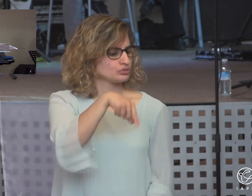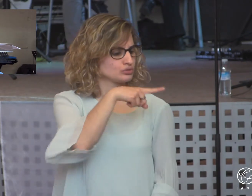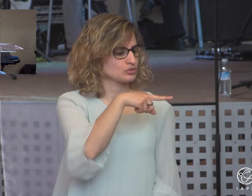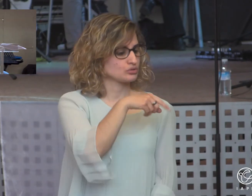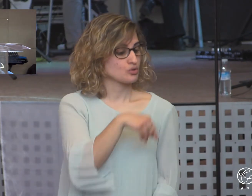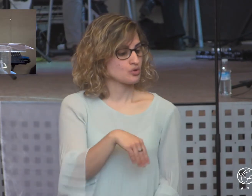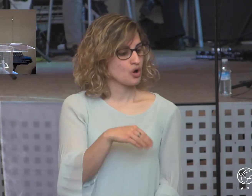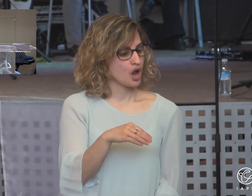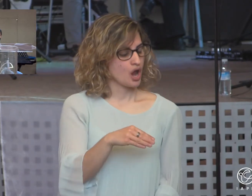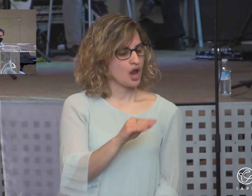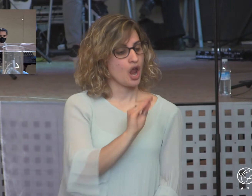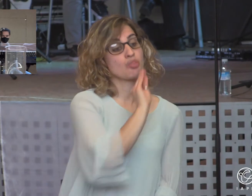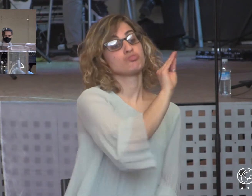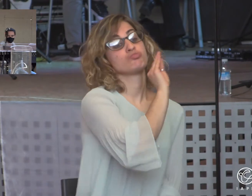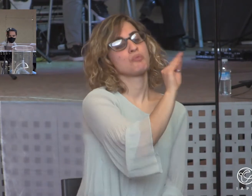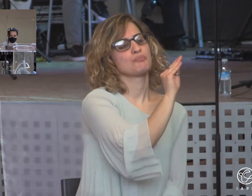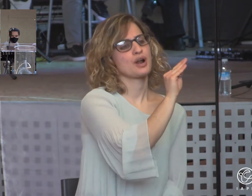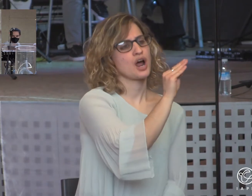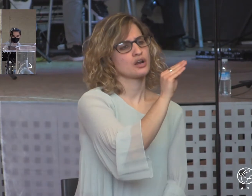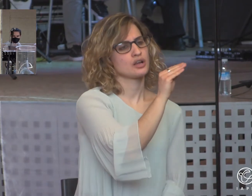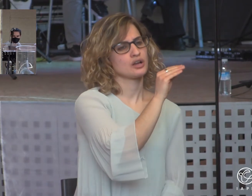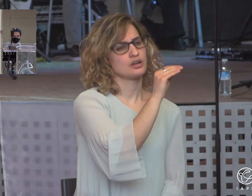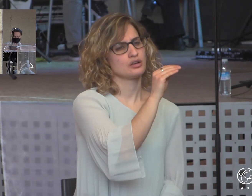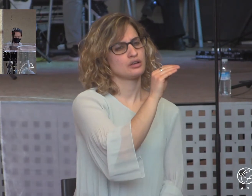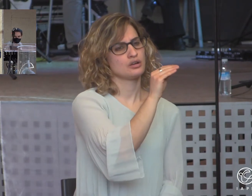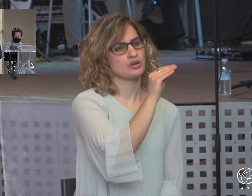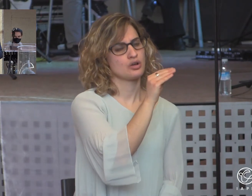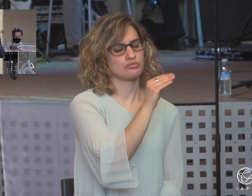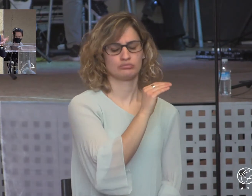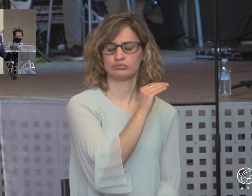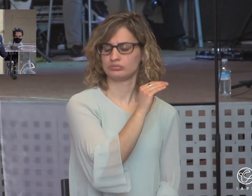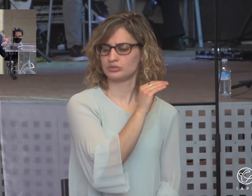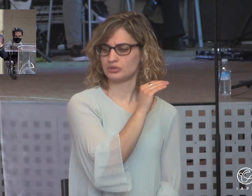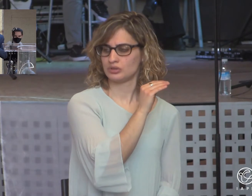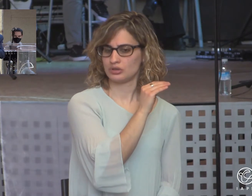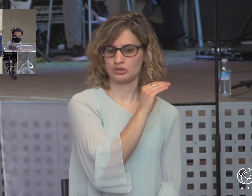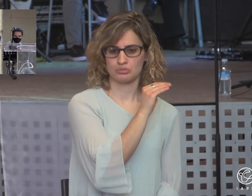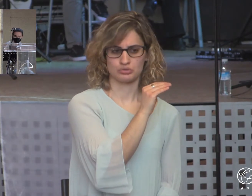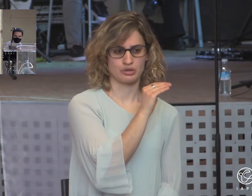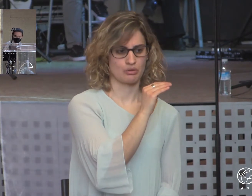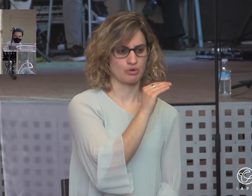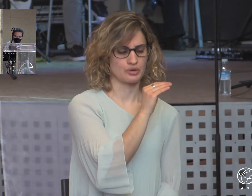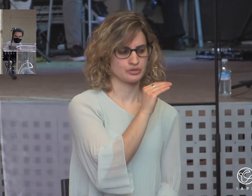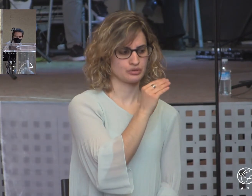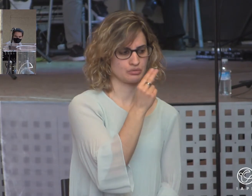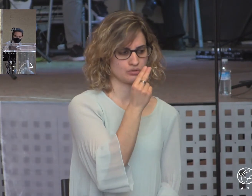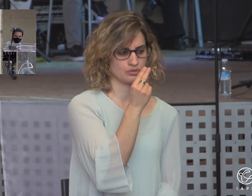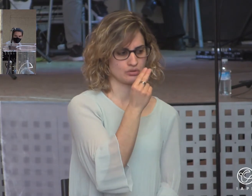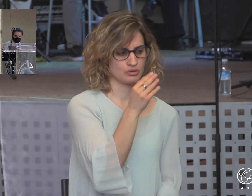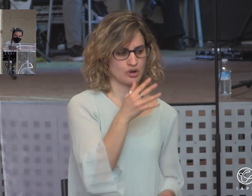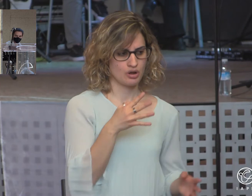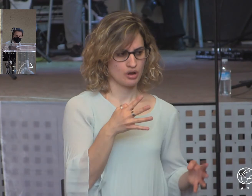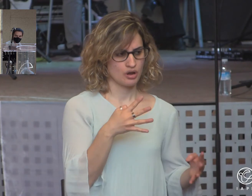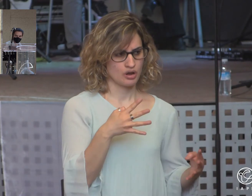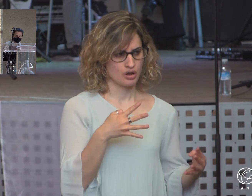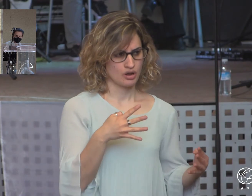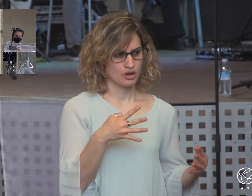insisto, como no voy a hacer un estudio de la pasión, hay distintas